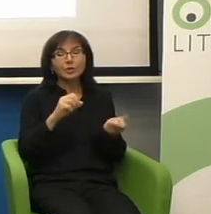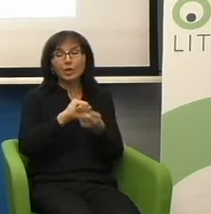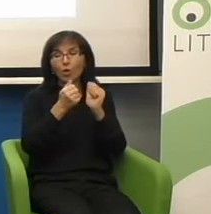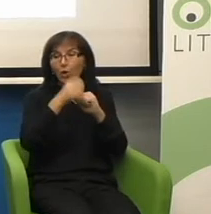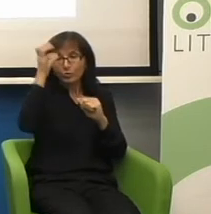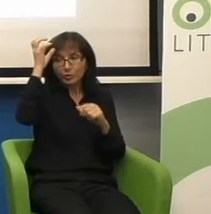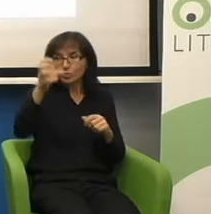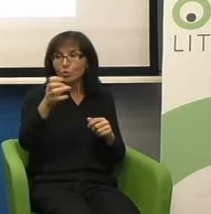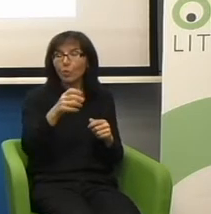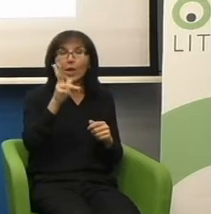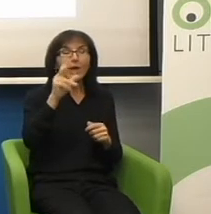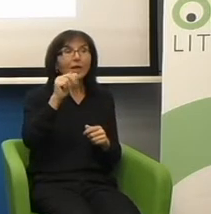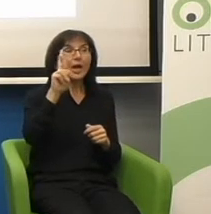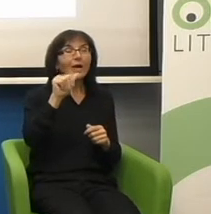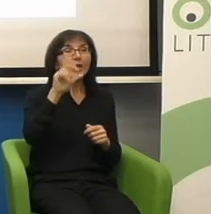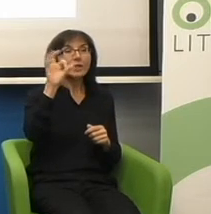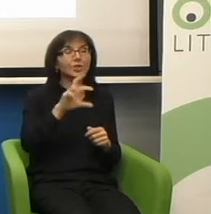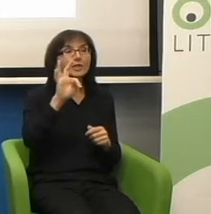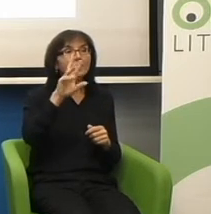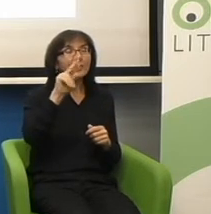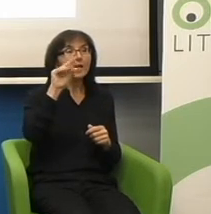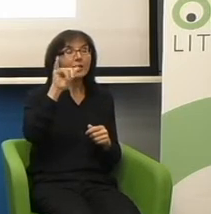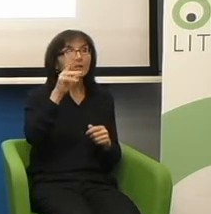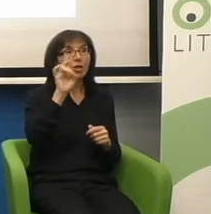Marek Sterlingo, którzy